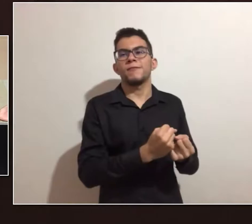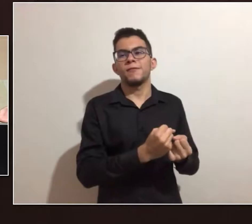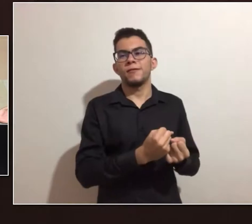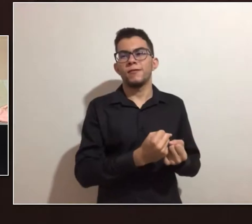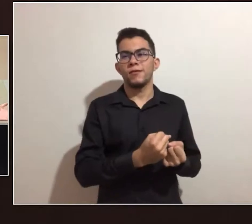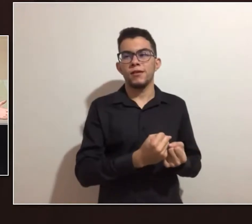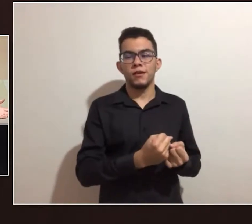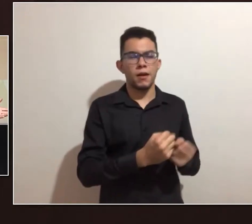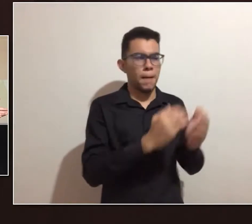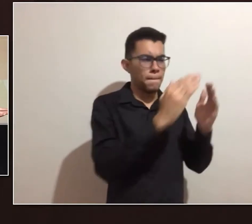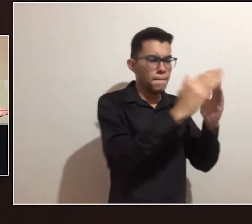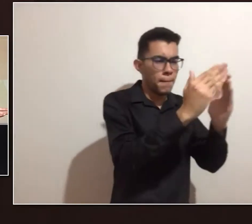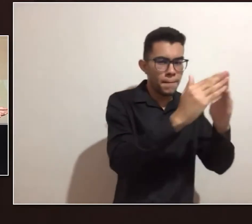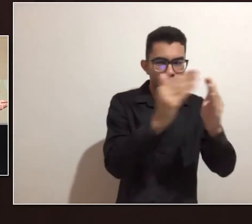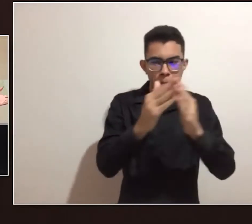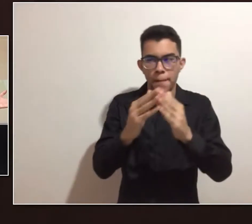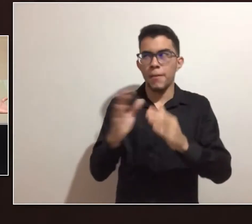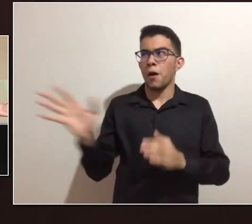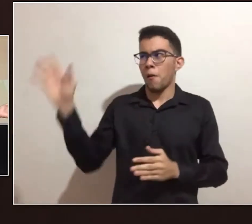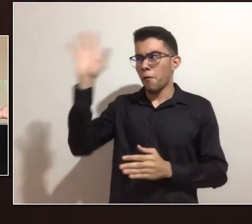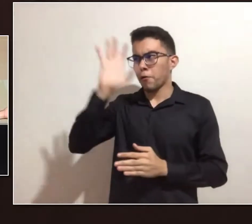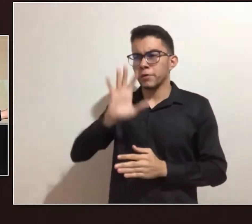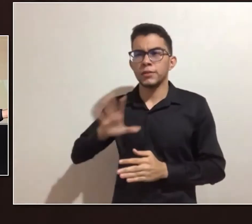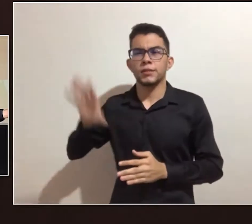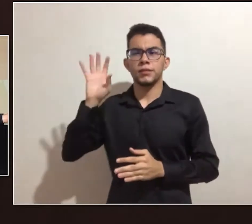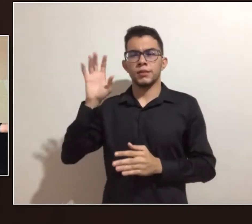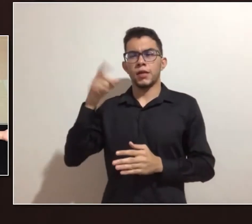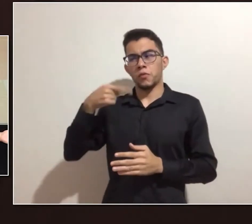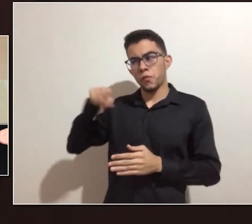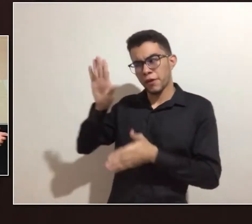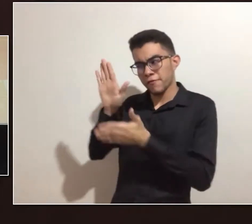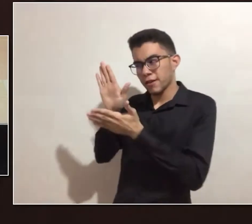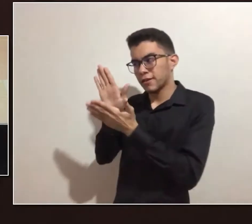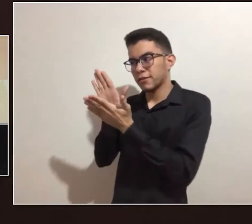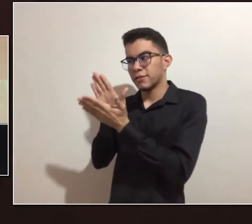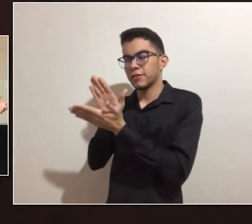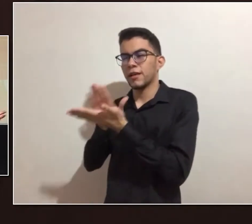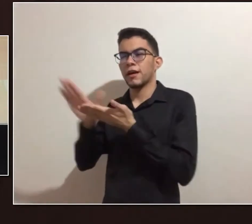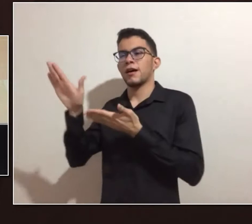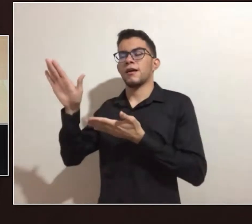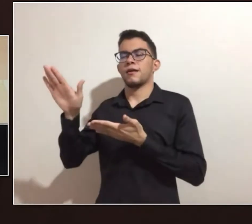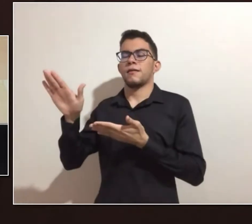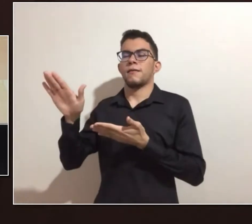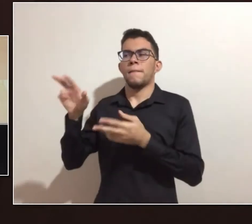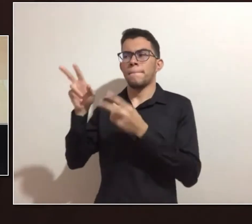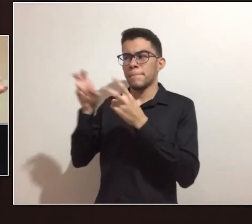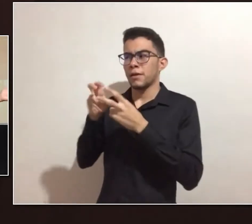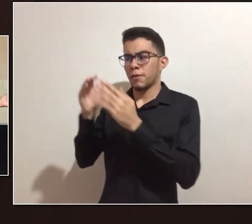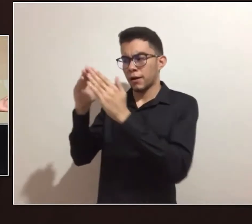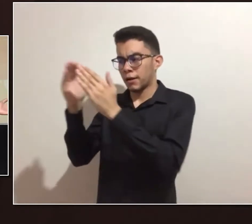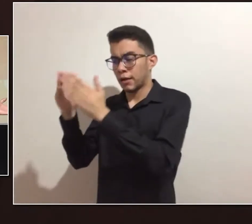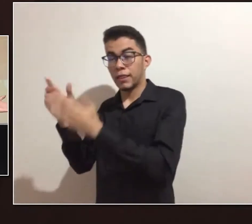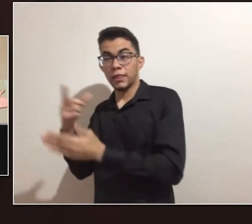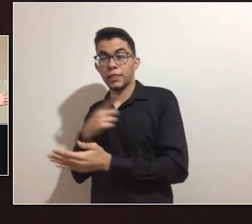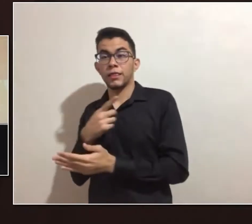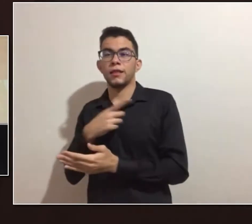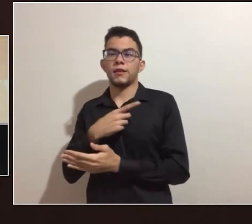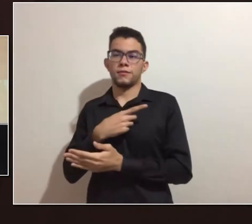de hospedagem, temos estrutura de cuidado, é ou não é? Graças a Deus, irmão, nós somos ricos. Somos ou não somos